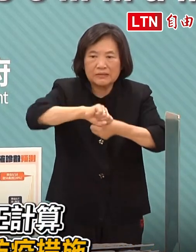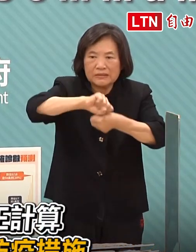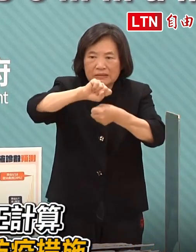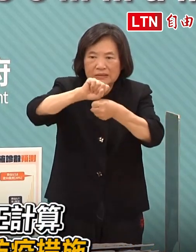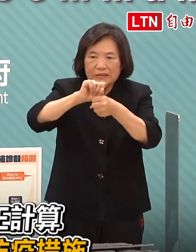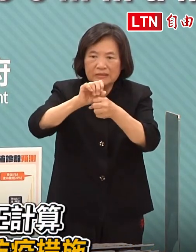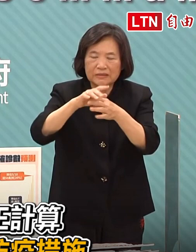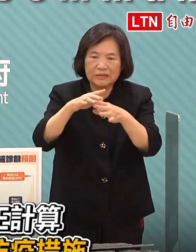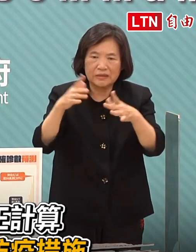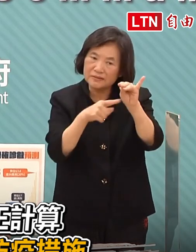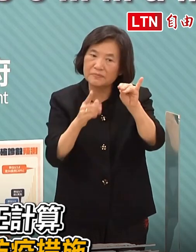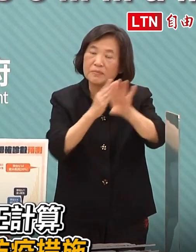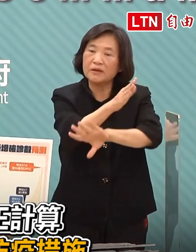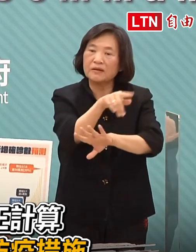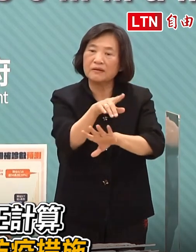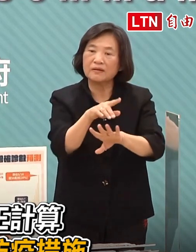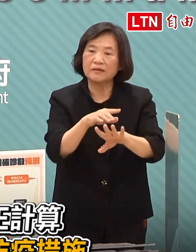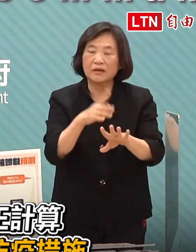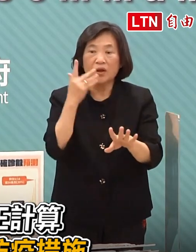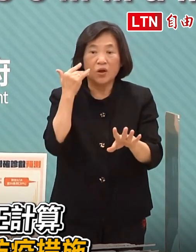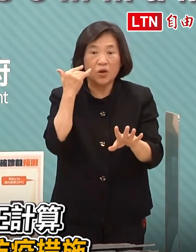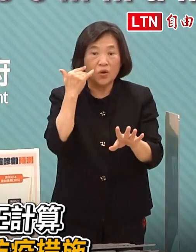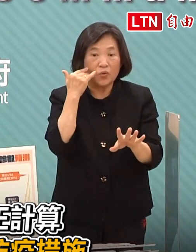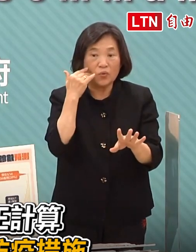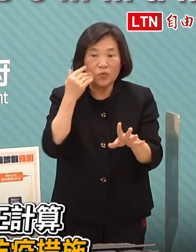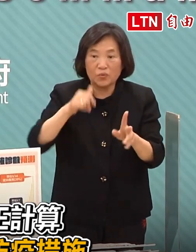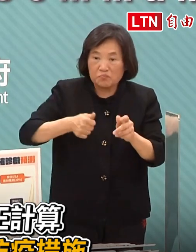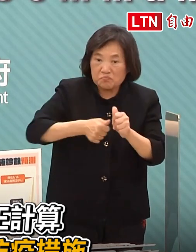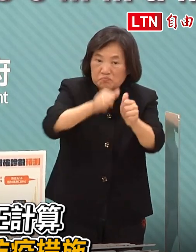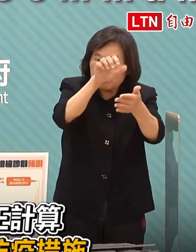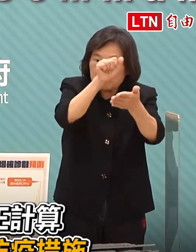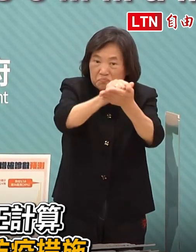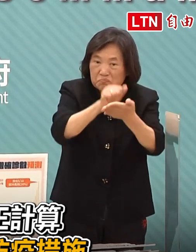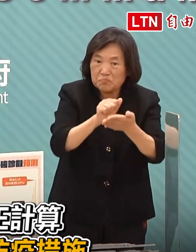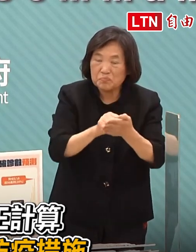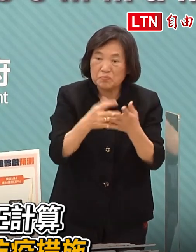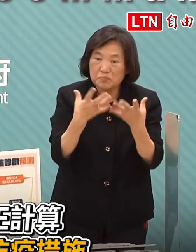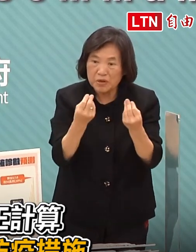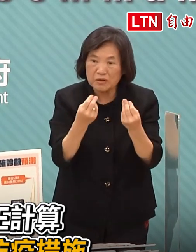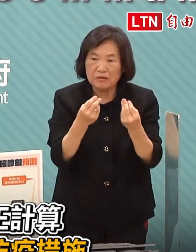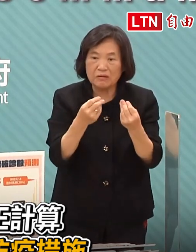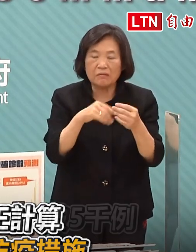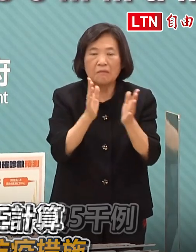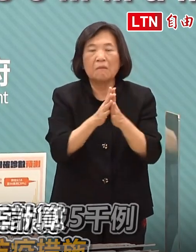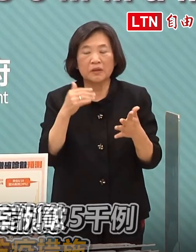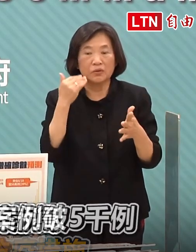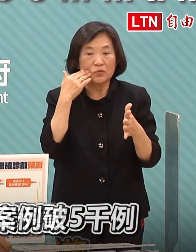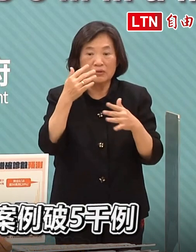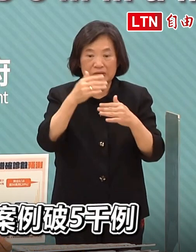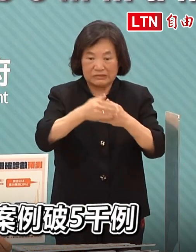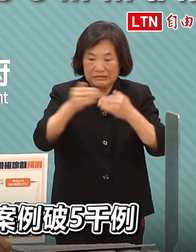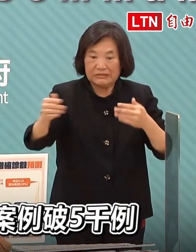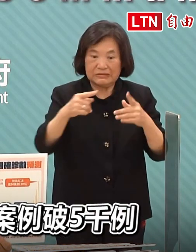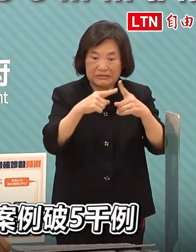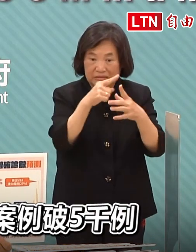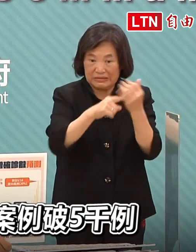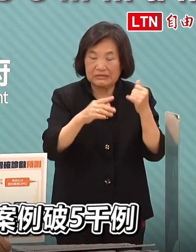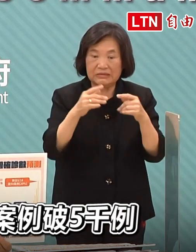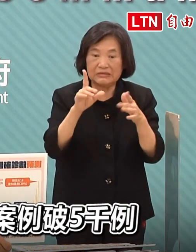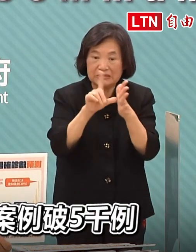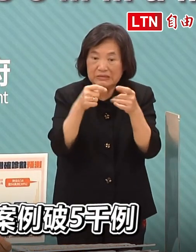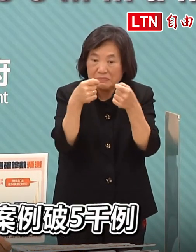模型去对，你知道哈。如果我们不做任何动作的哈，估计